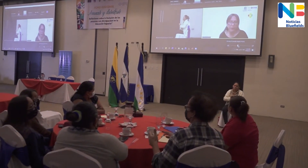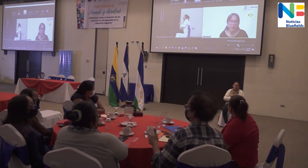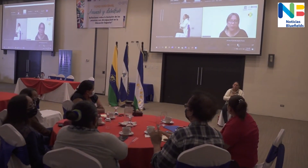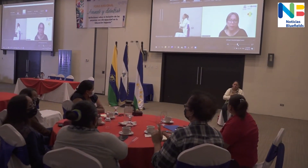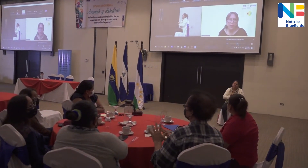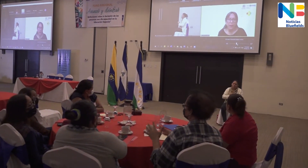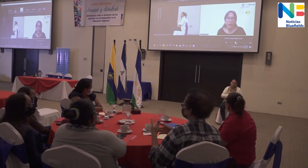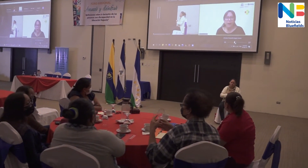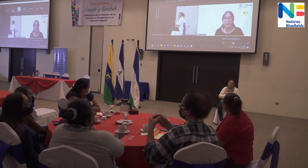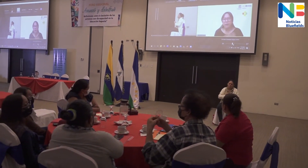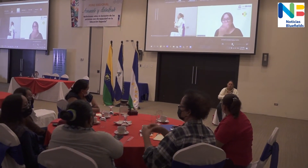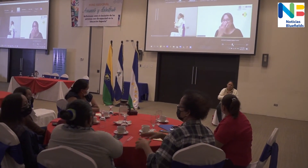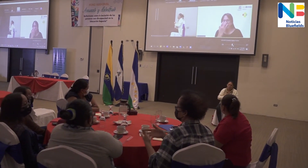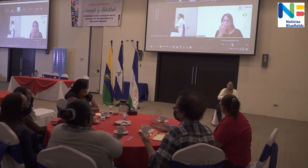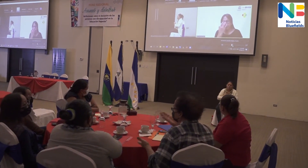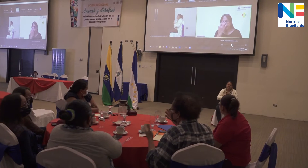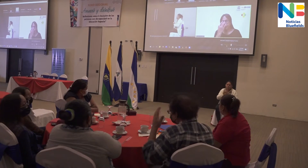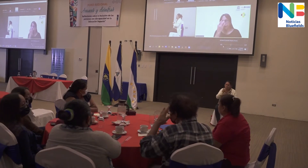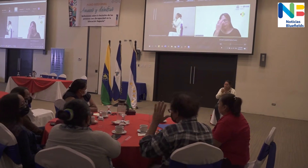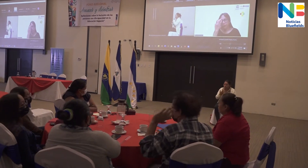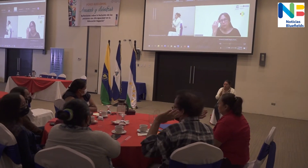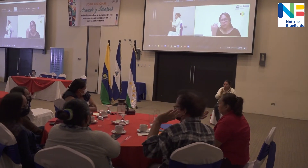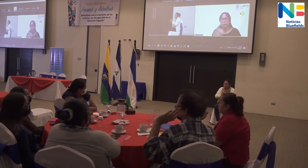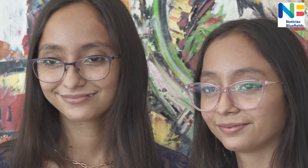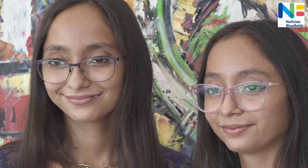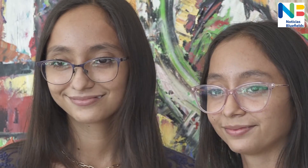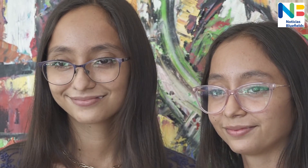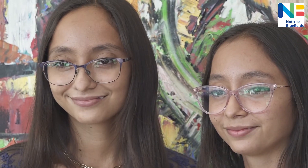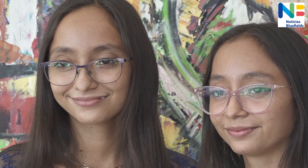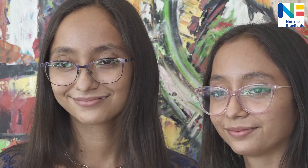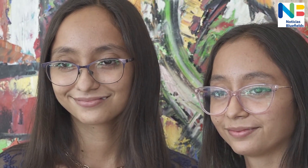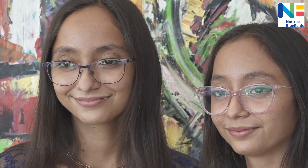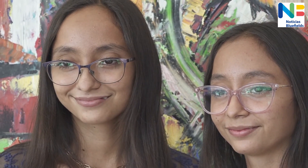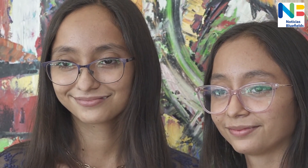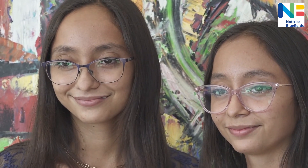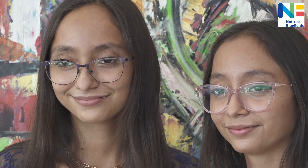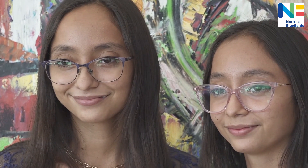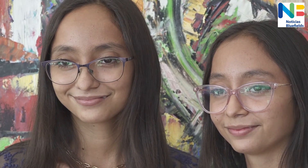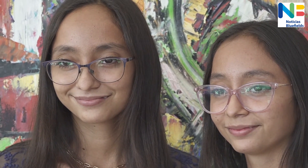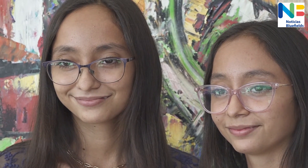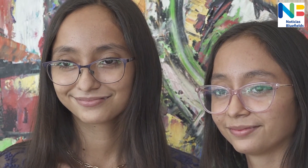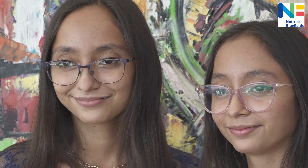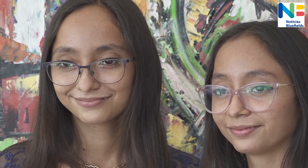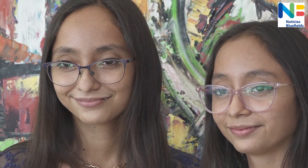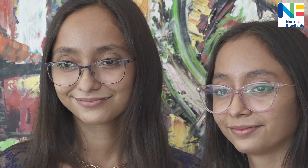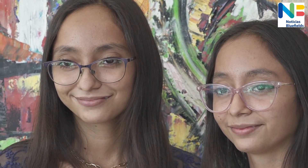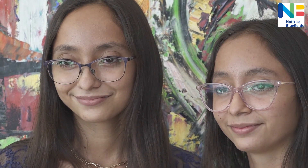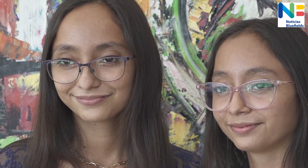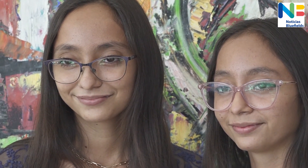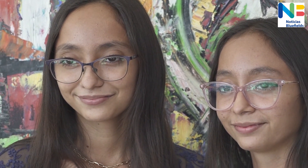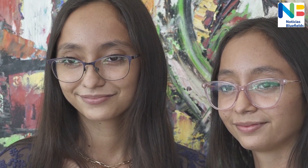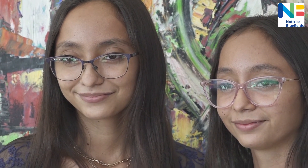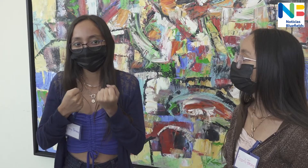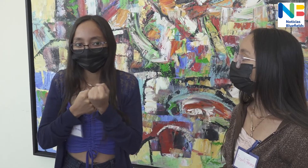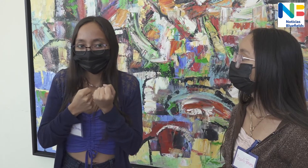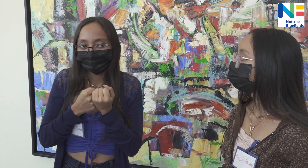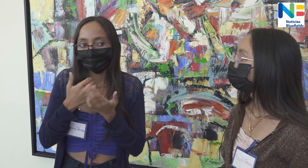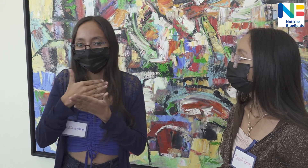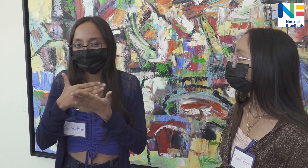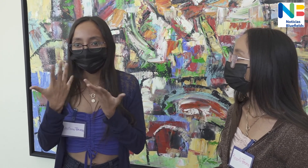pero ellos lo llevaron a las autoridades superiores en este momento y yo no me sentí rechazada, sentí un poco el